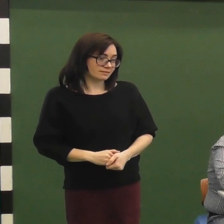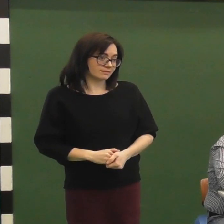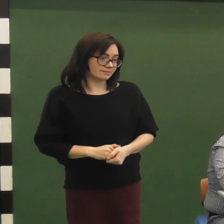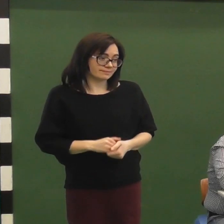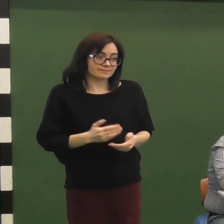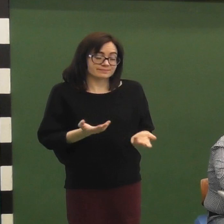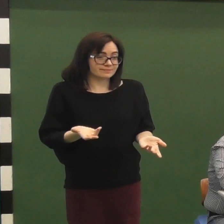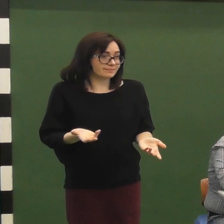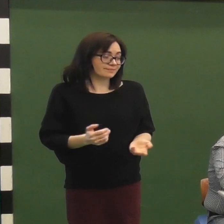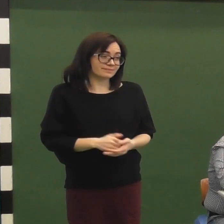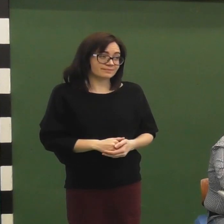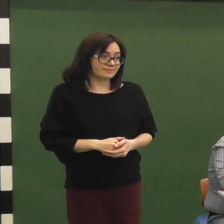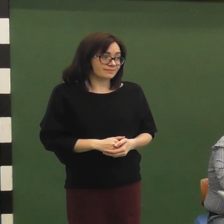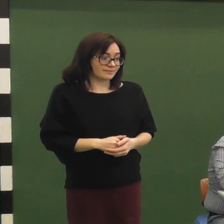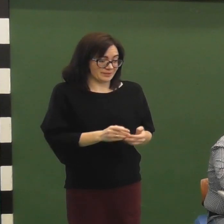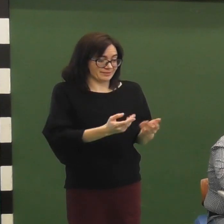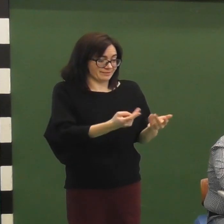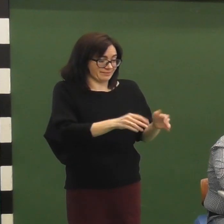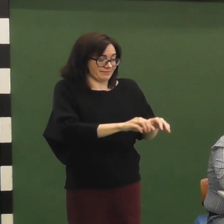hát az kifolyt